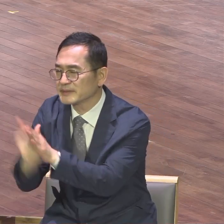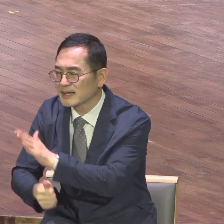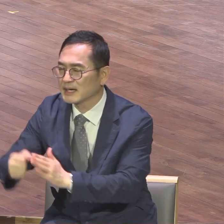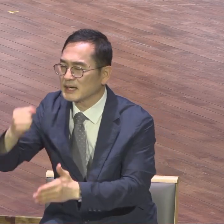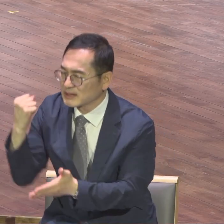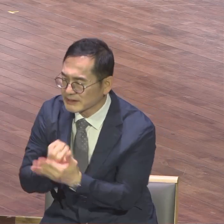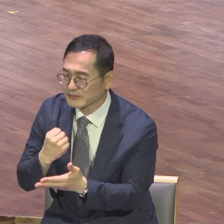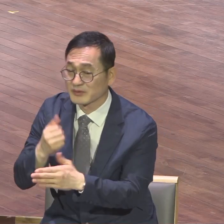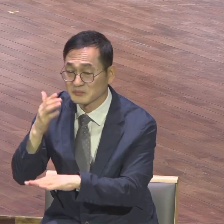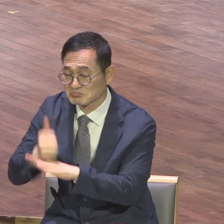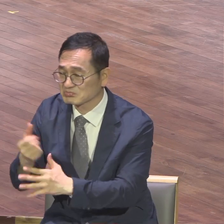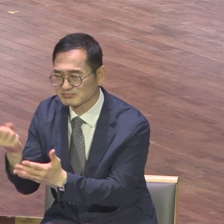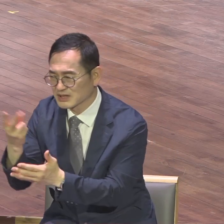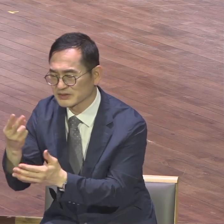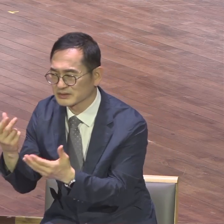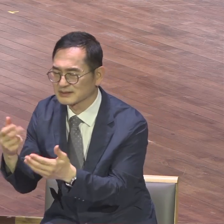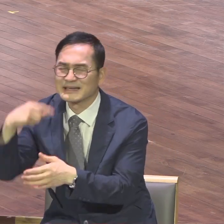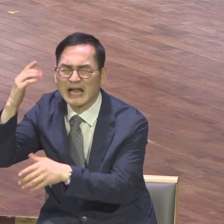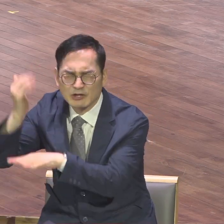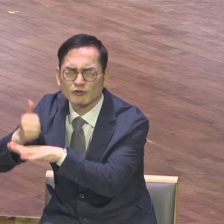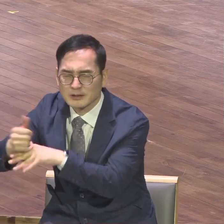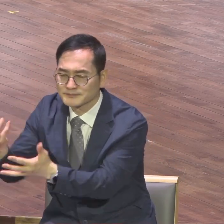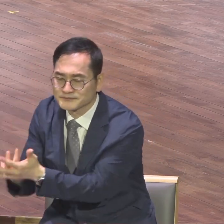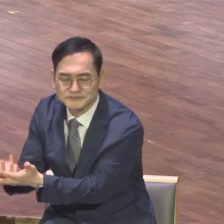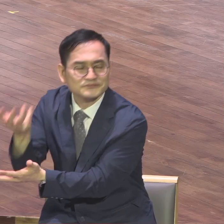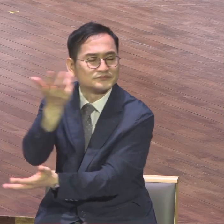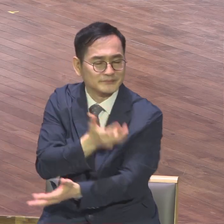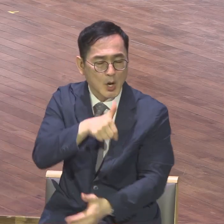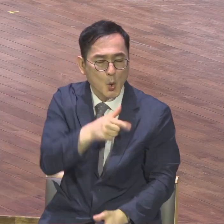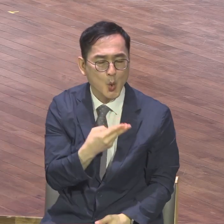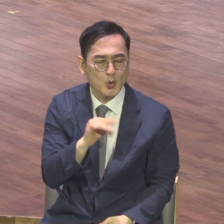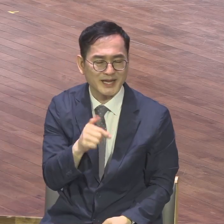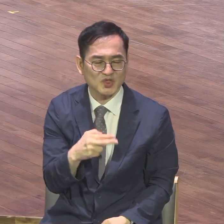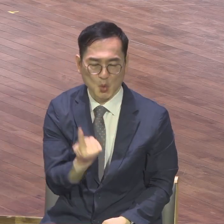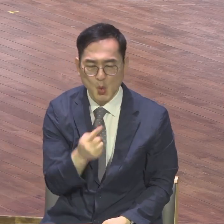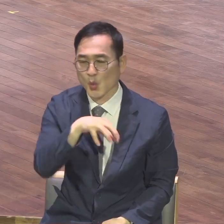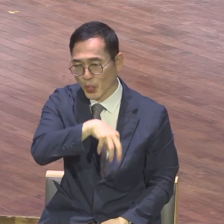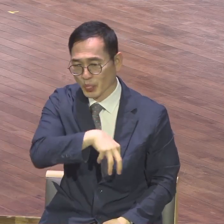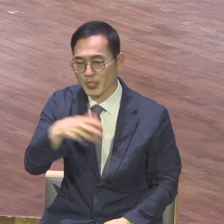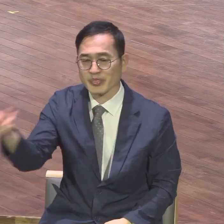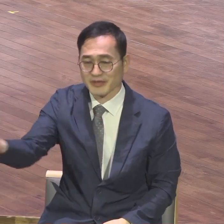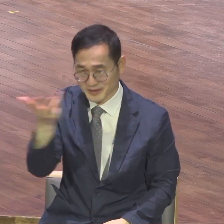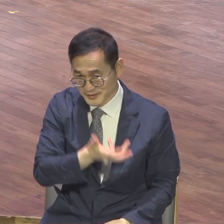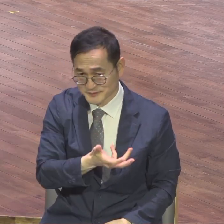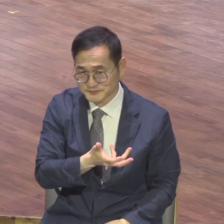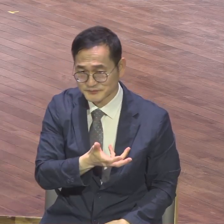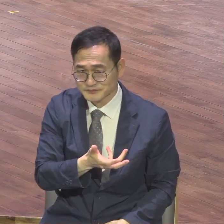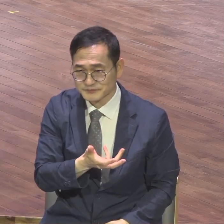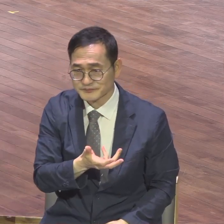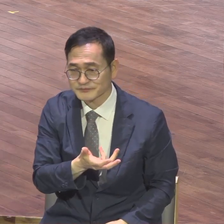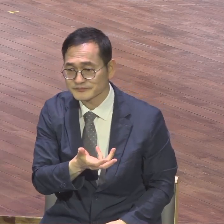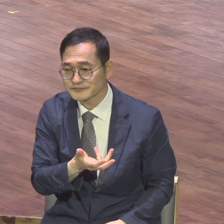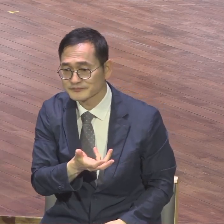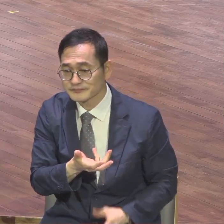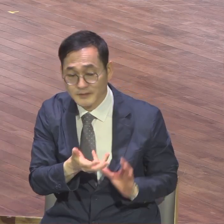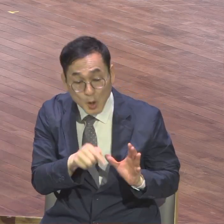합니다. 자, 1절 봅니다. 그 후에 바울이 아덴을 떠나 고린도에 이르러 아굴라라 하는